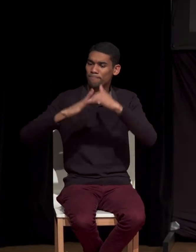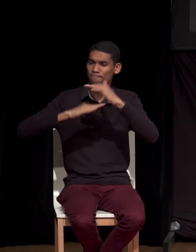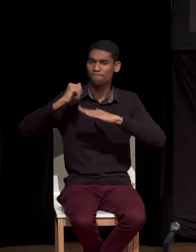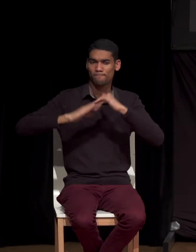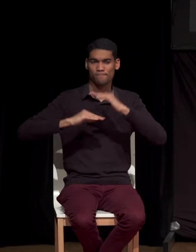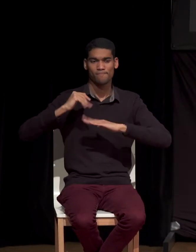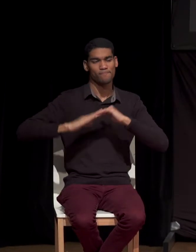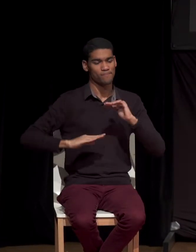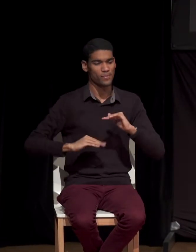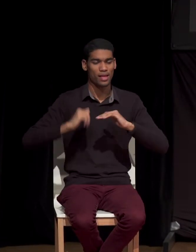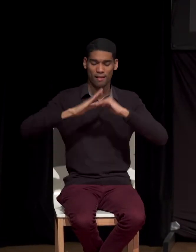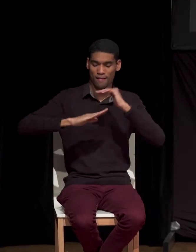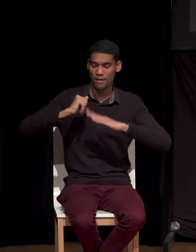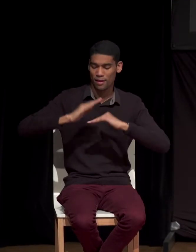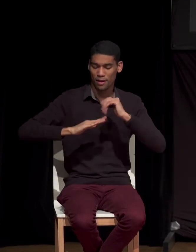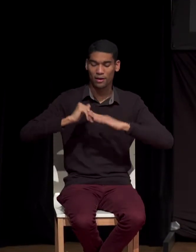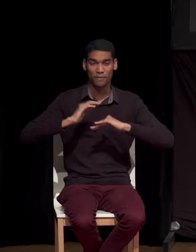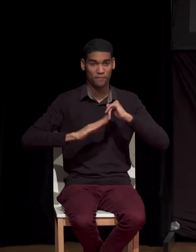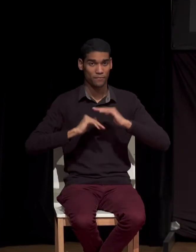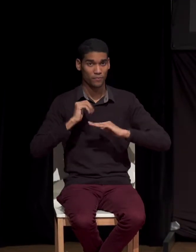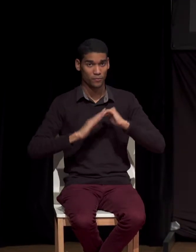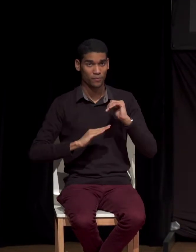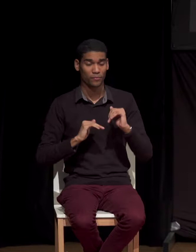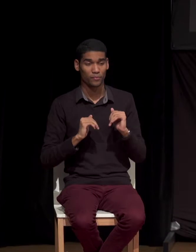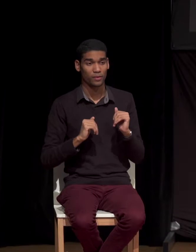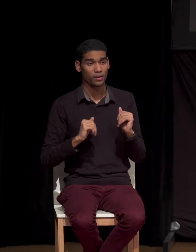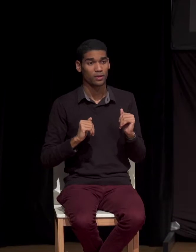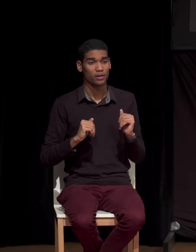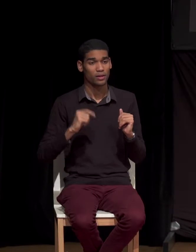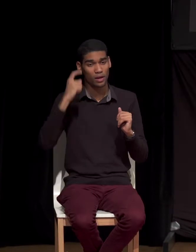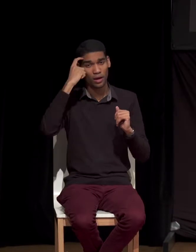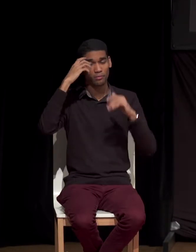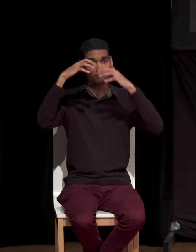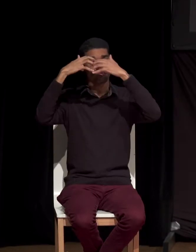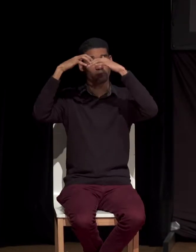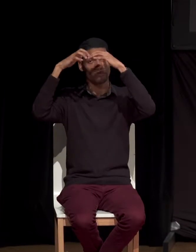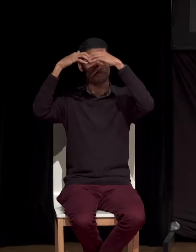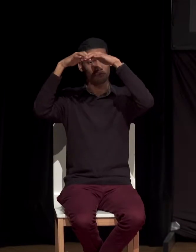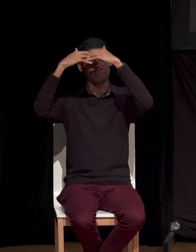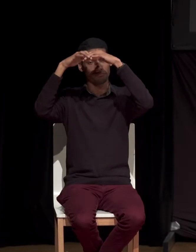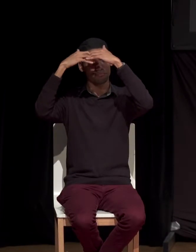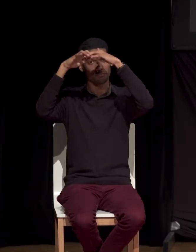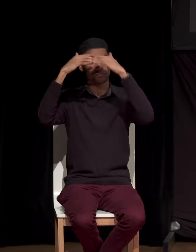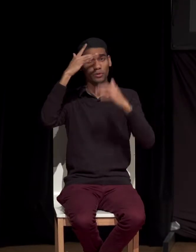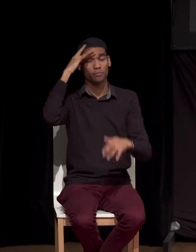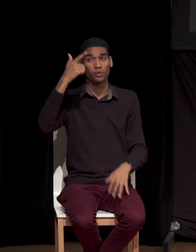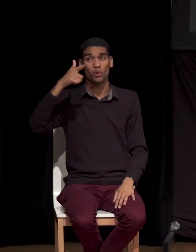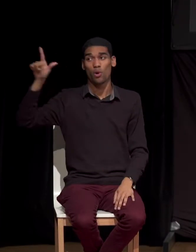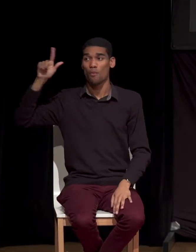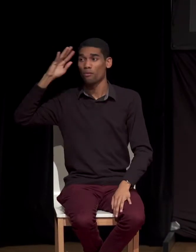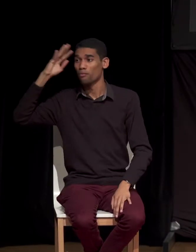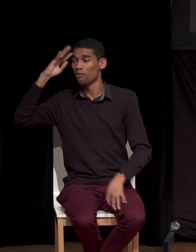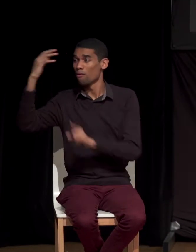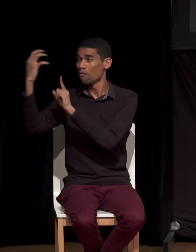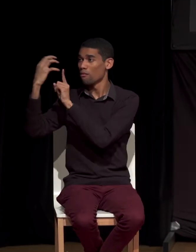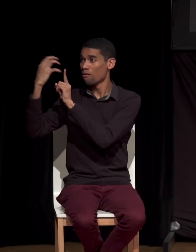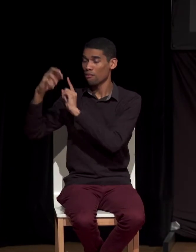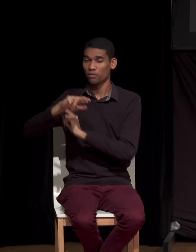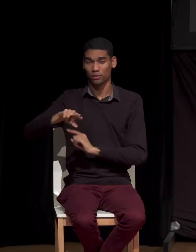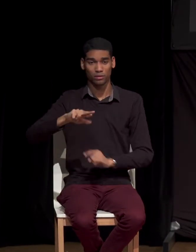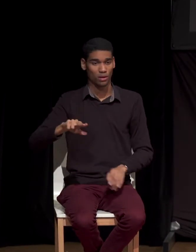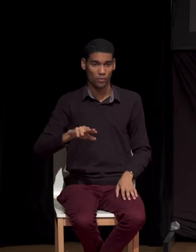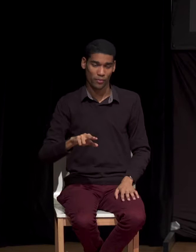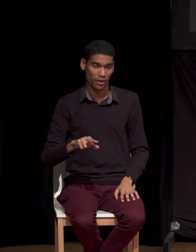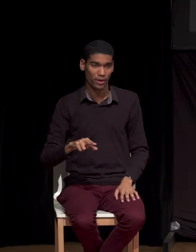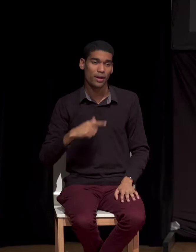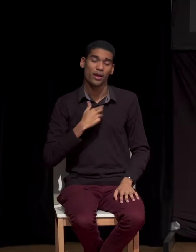prática. Essa prática não está deslocada, evidentemente, de um pensamento teórico. Eu acho que esses